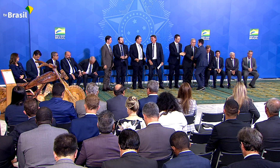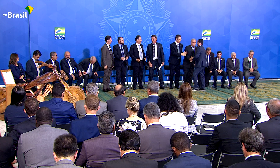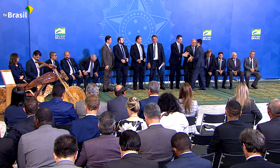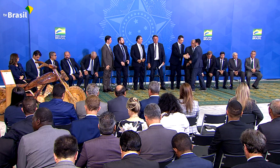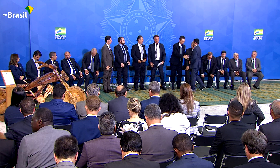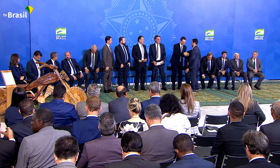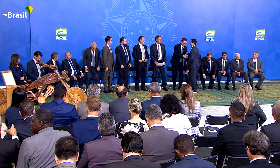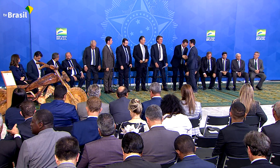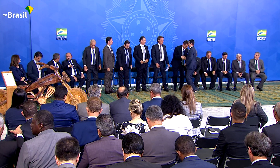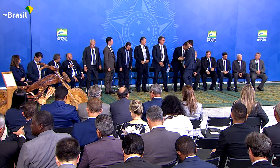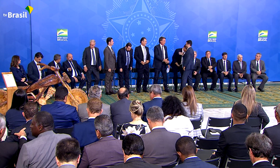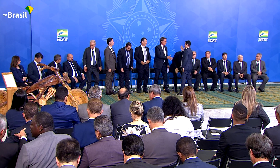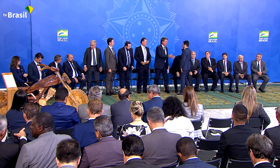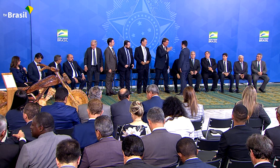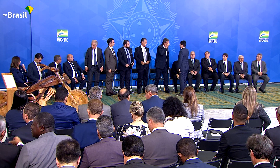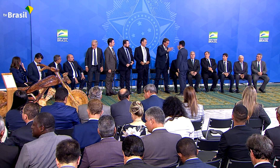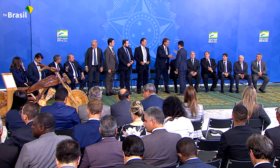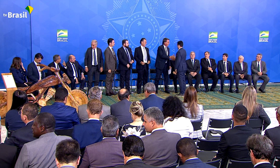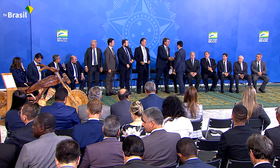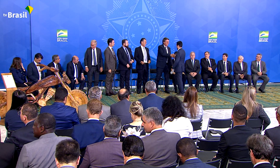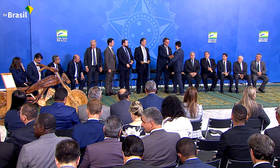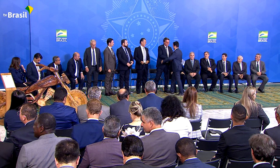E aí